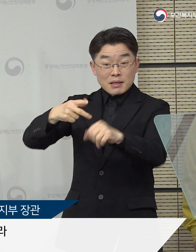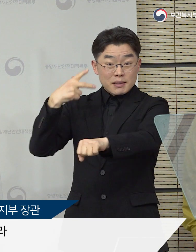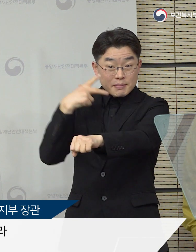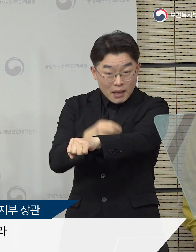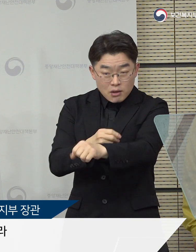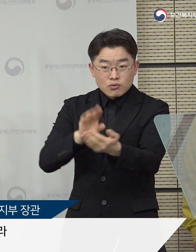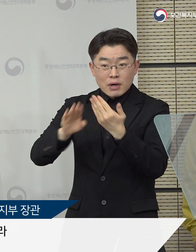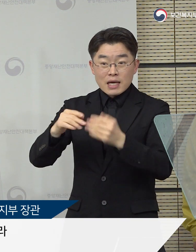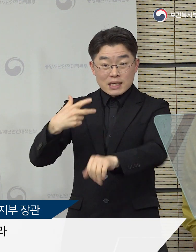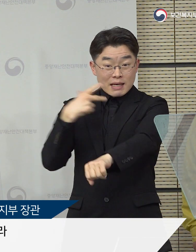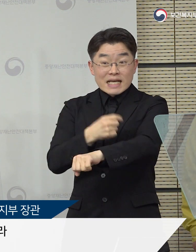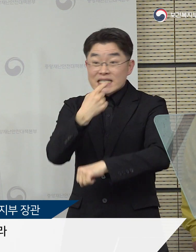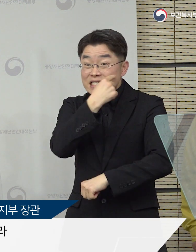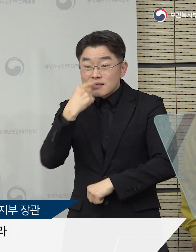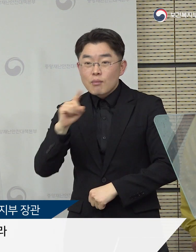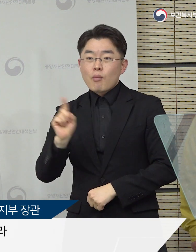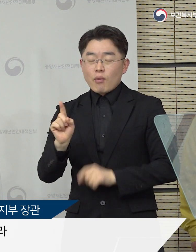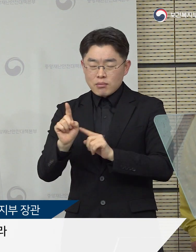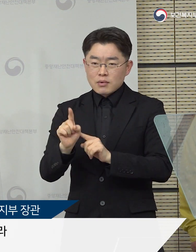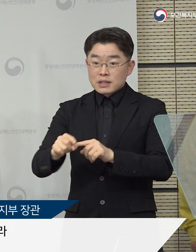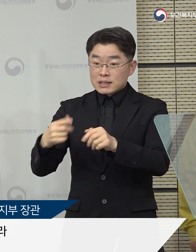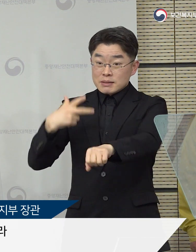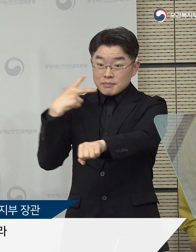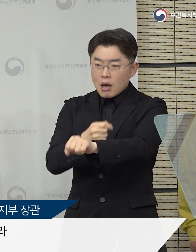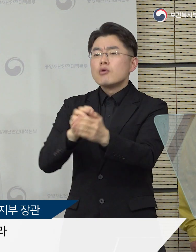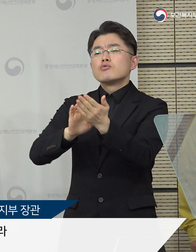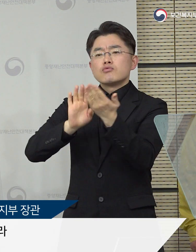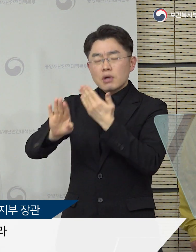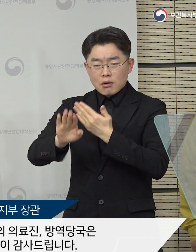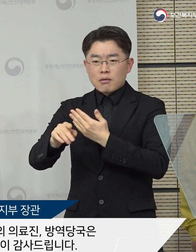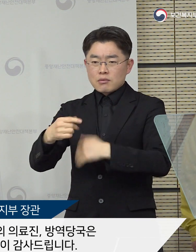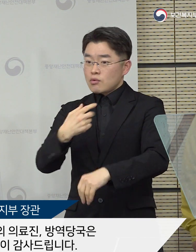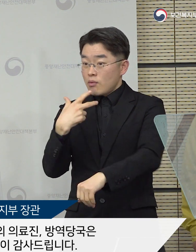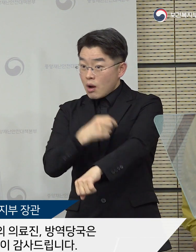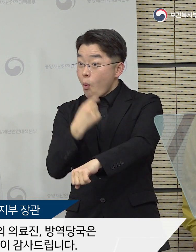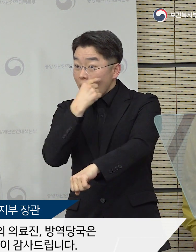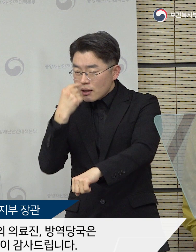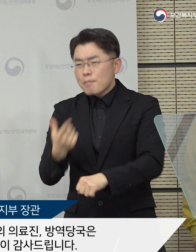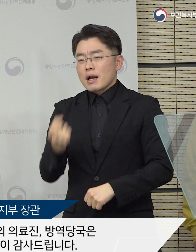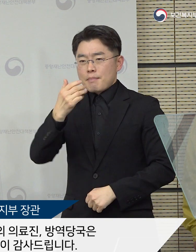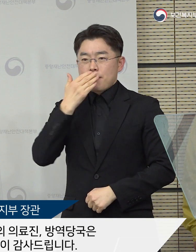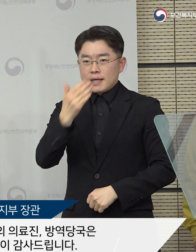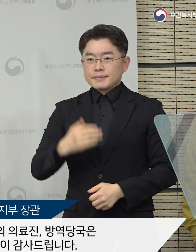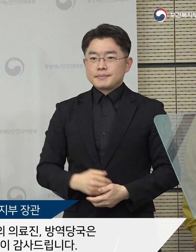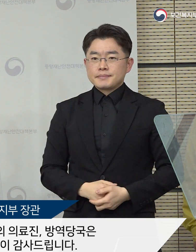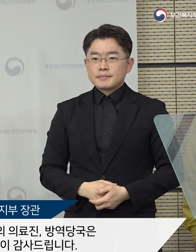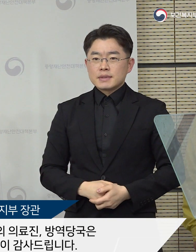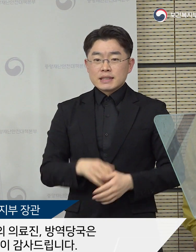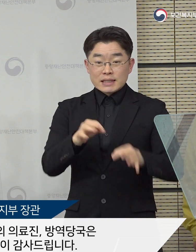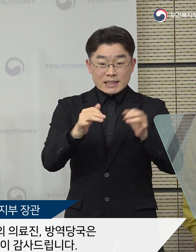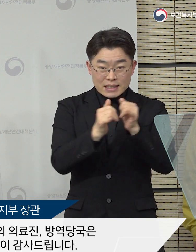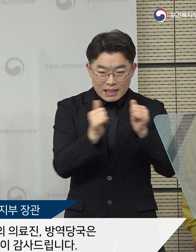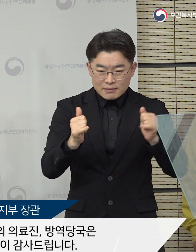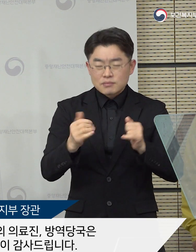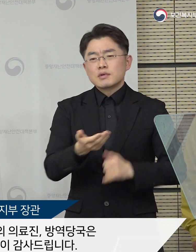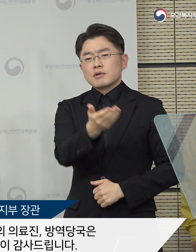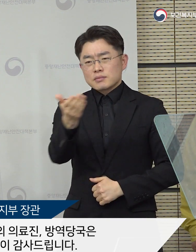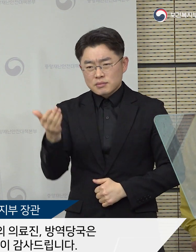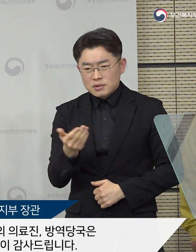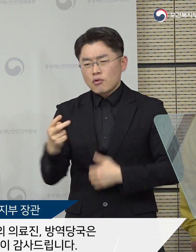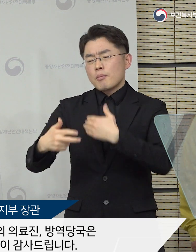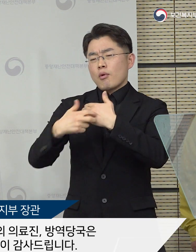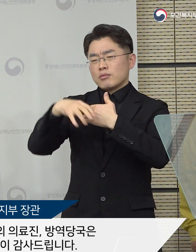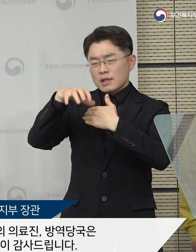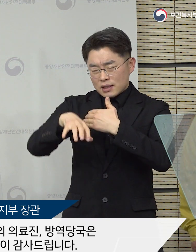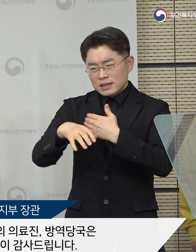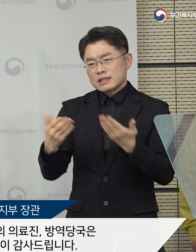접종 기록일 당일부터 바로 유효합니다. 국민 여러분과 자영업자, 소상공인, 의료 현장의